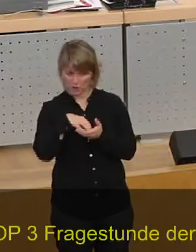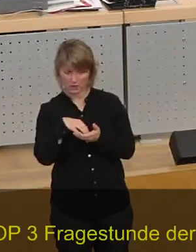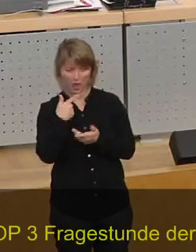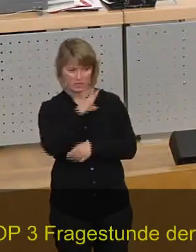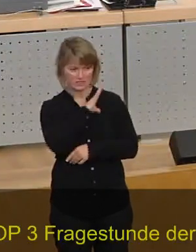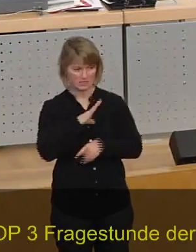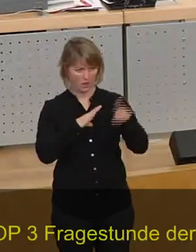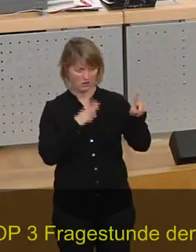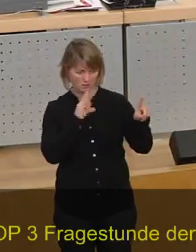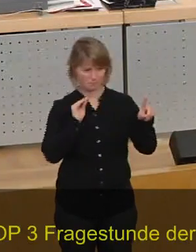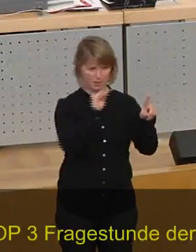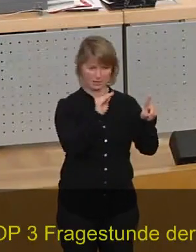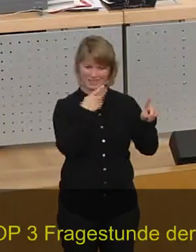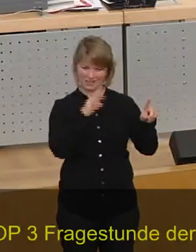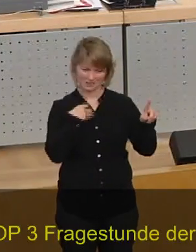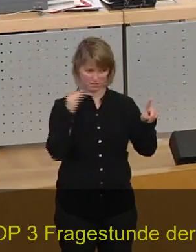Mehrbedarf benannt?